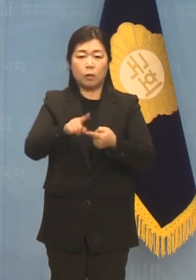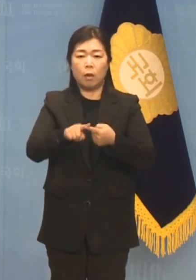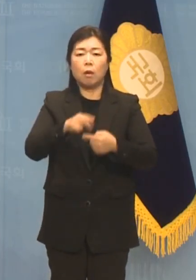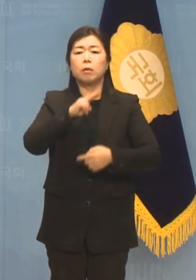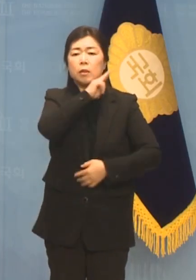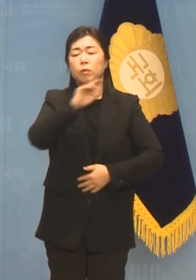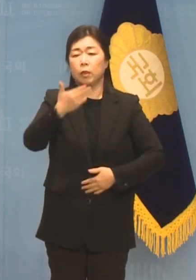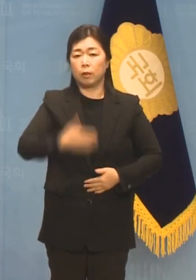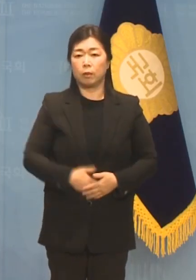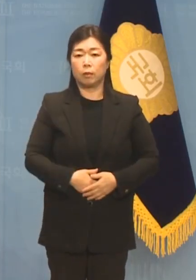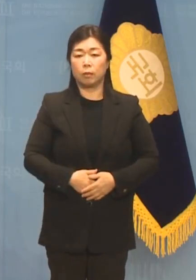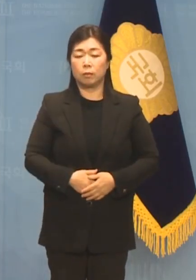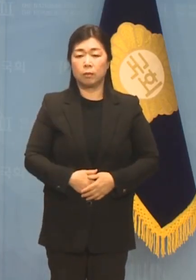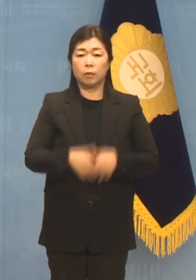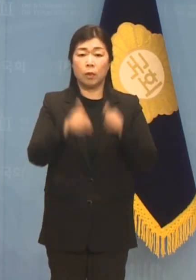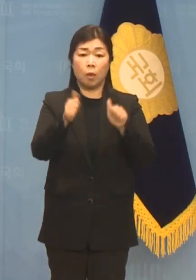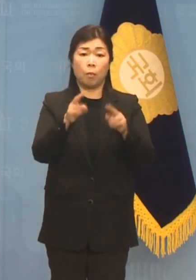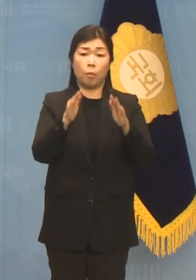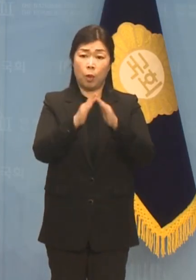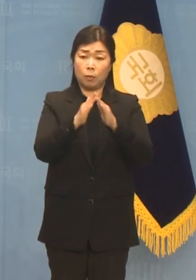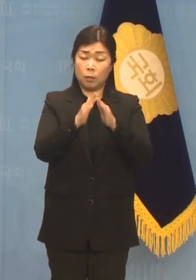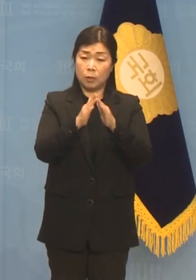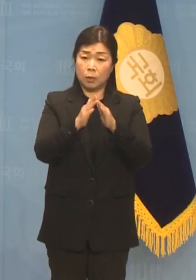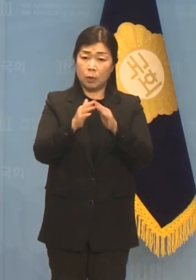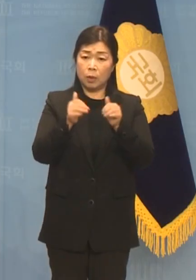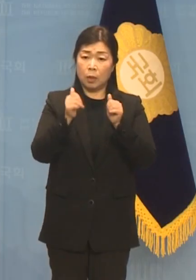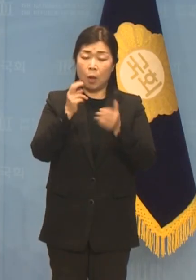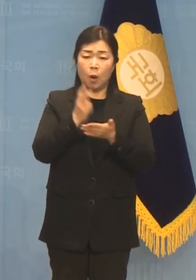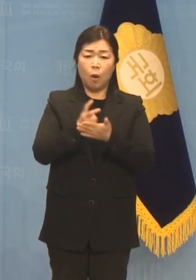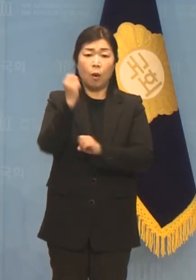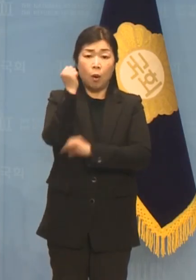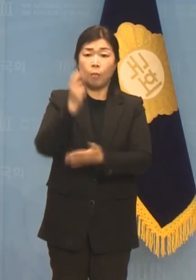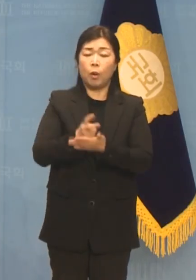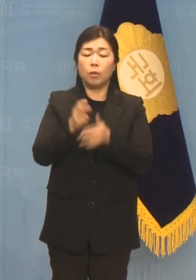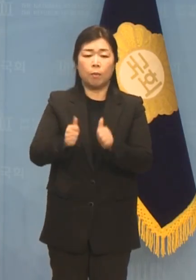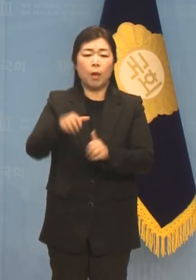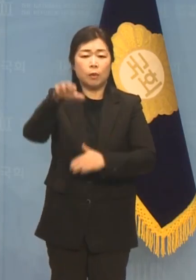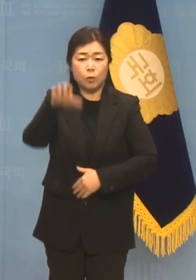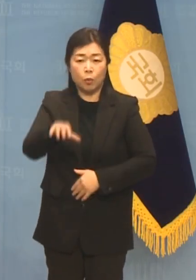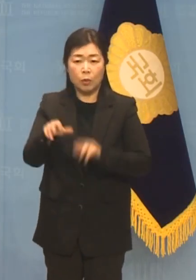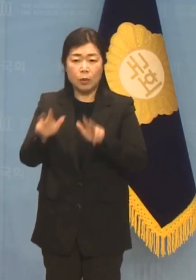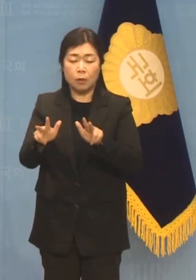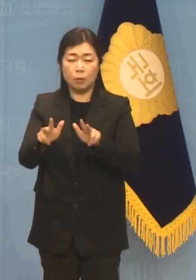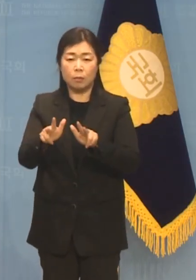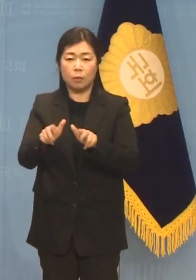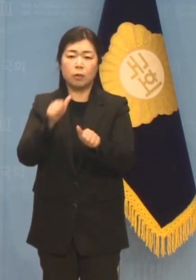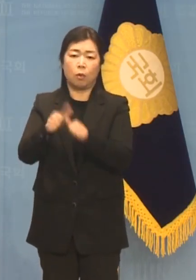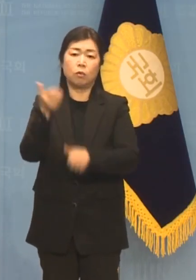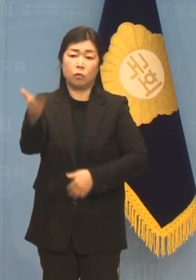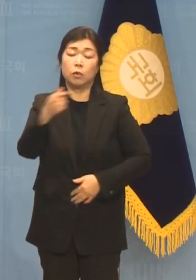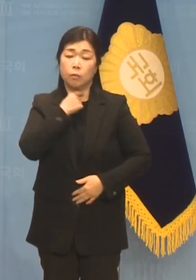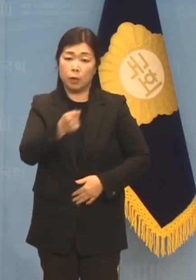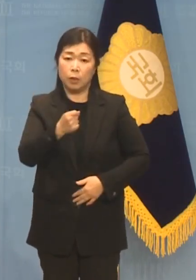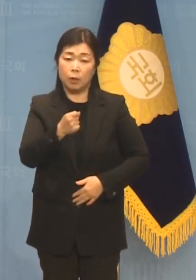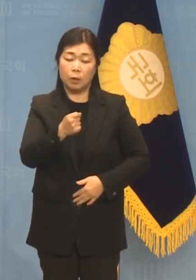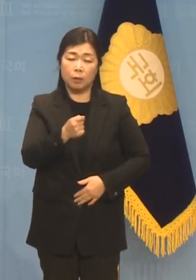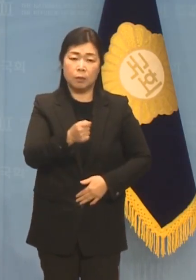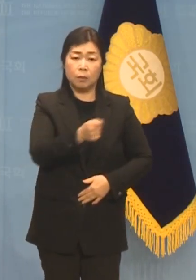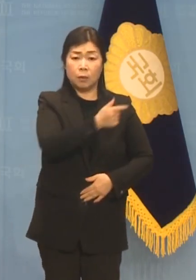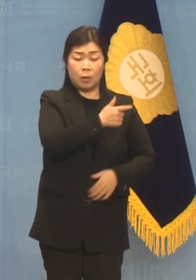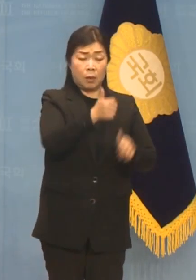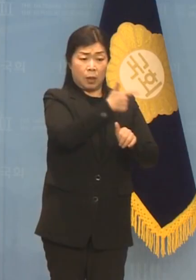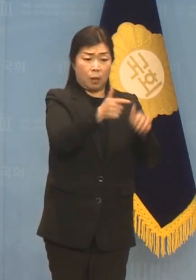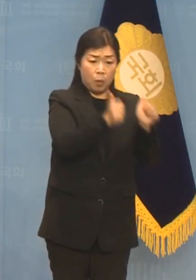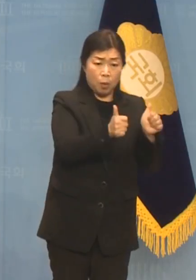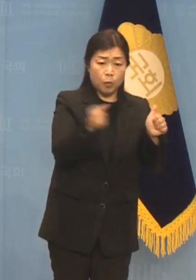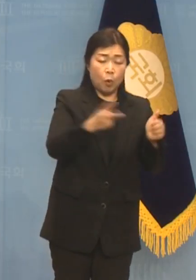심각하게 논의할 필요가 있습니다. 저는 헌법재판소에 마지막으로 경고합니다. 대본 운운하며